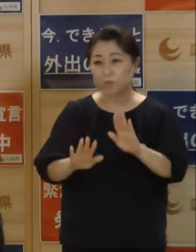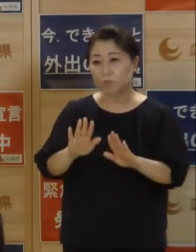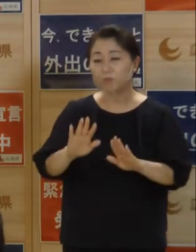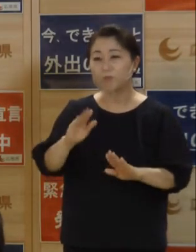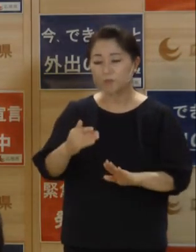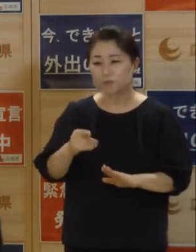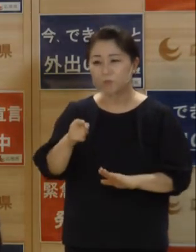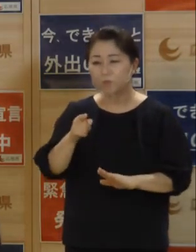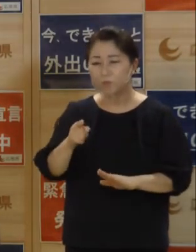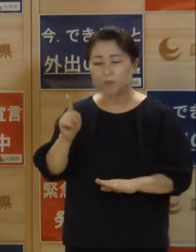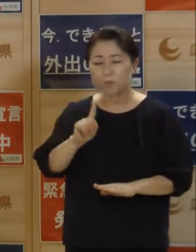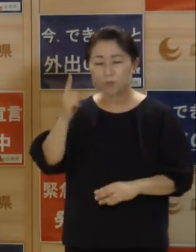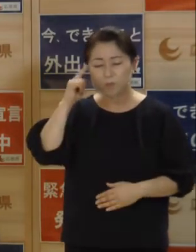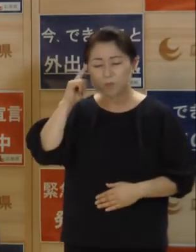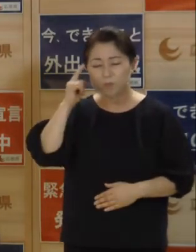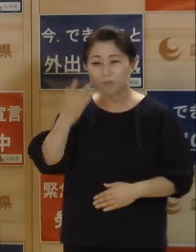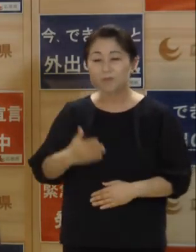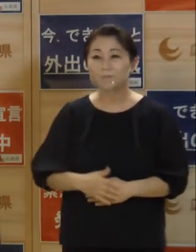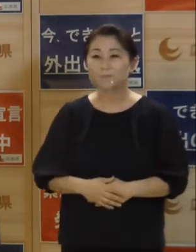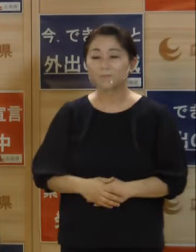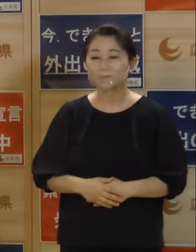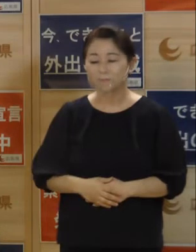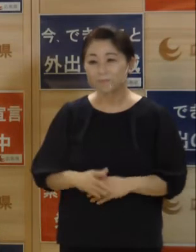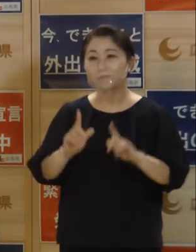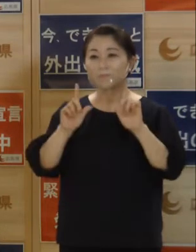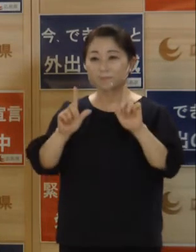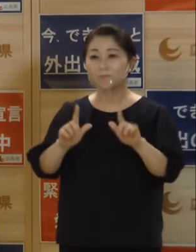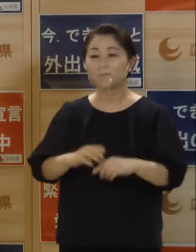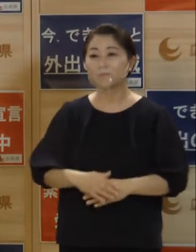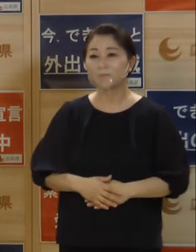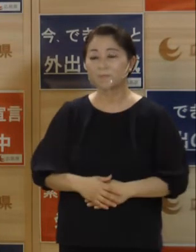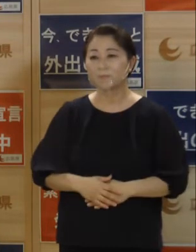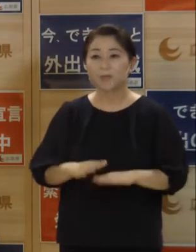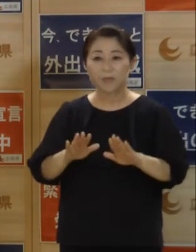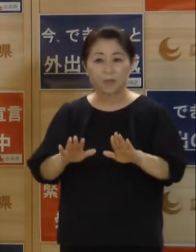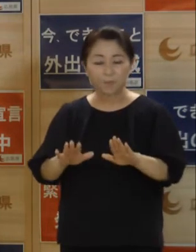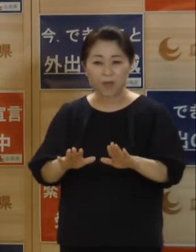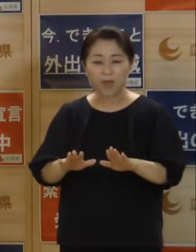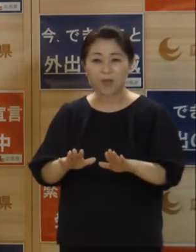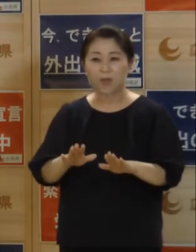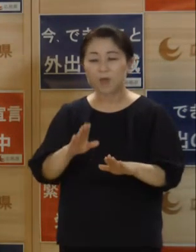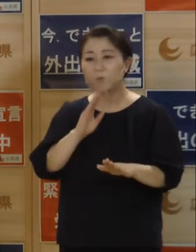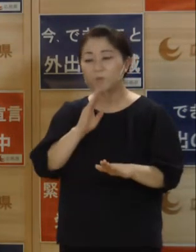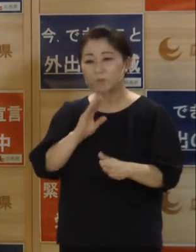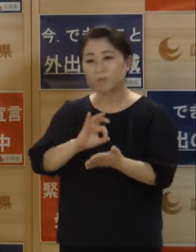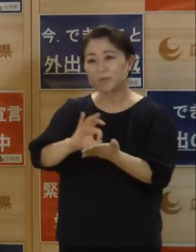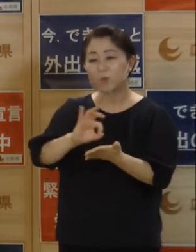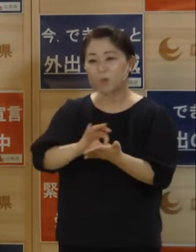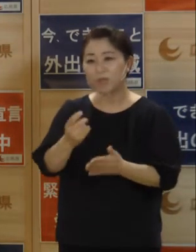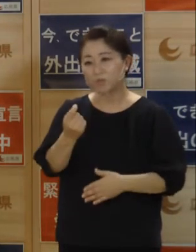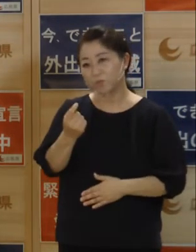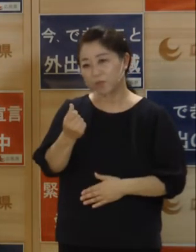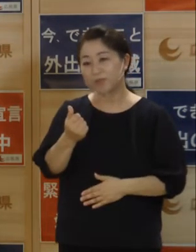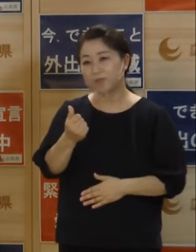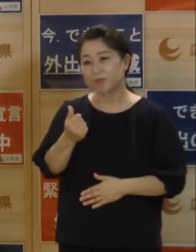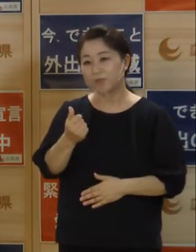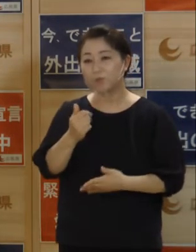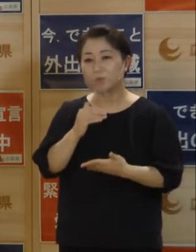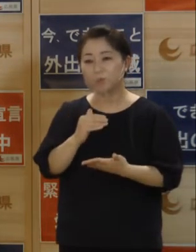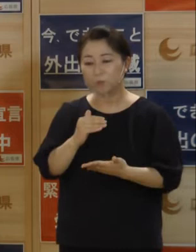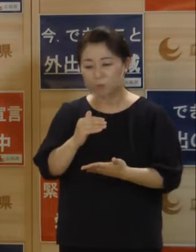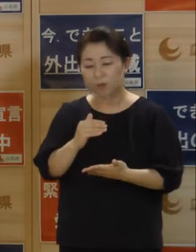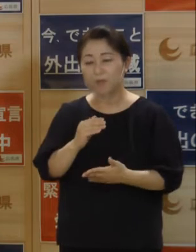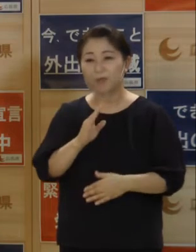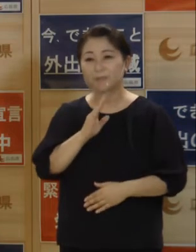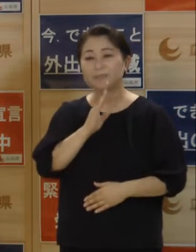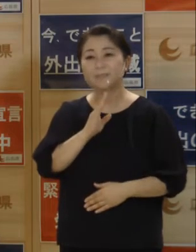低迷の部分に関してはどのように受け止めていらっしゃいますか。 そうですね、あの今非常に利用が少ないということは、あのこれ